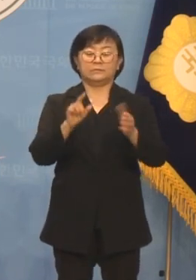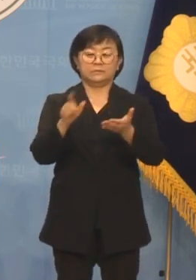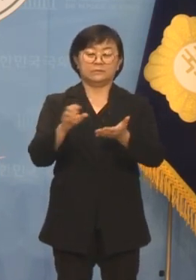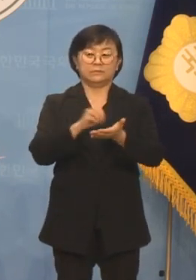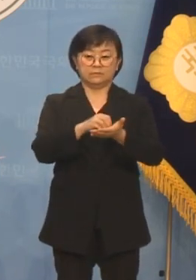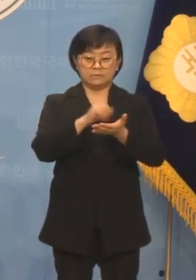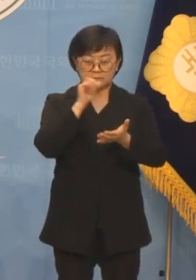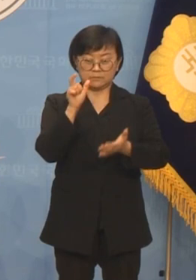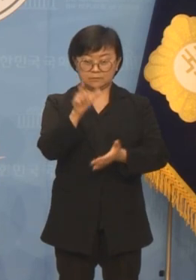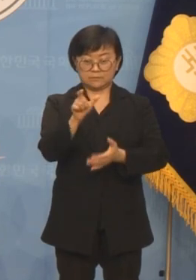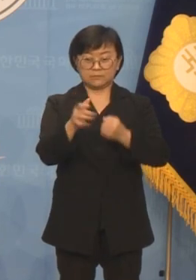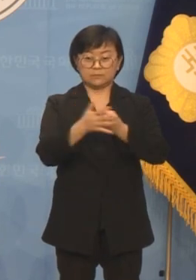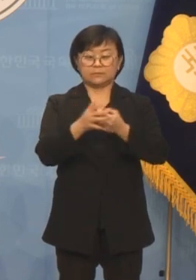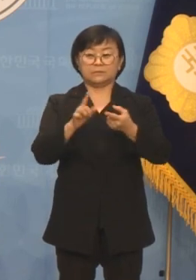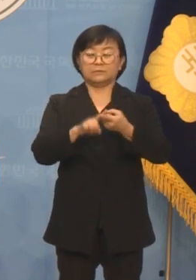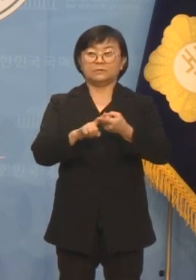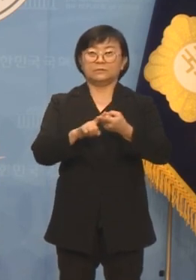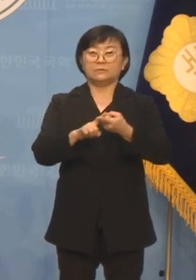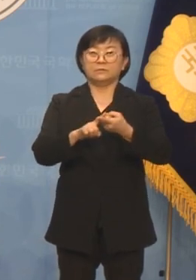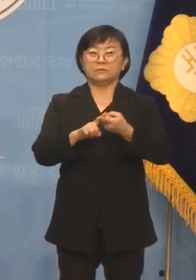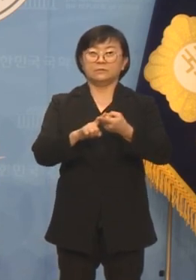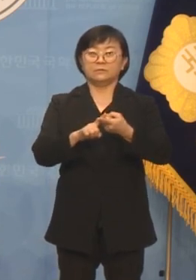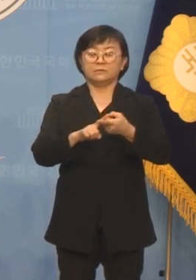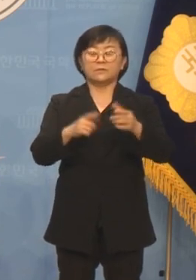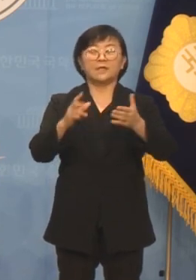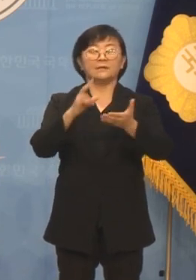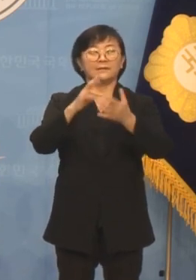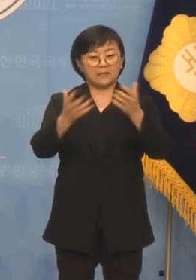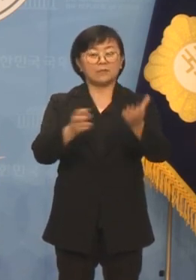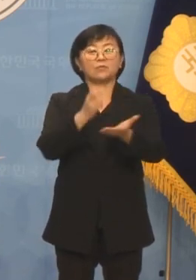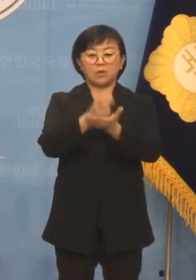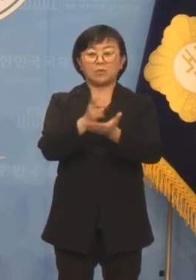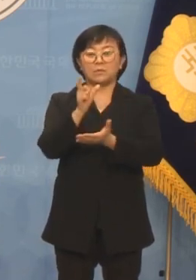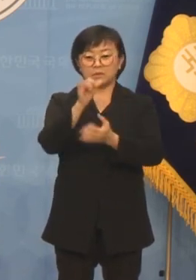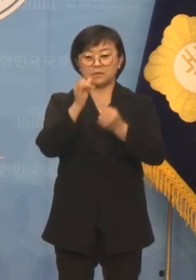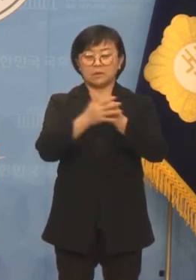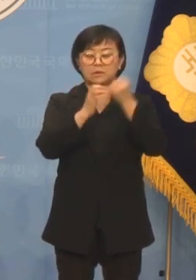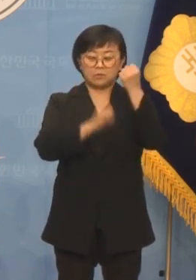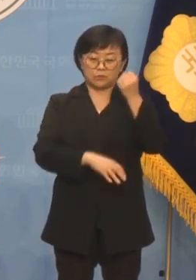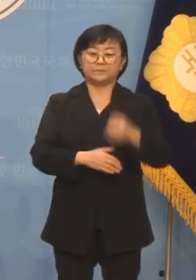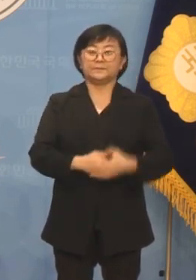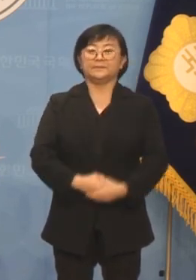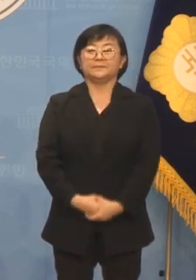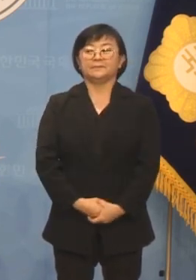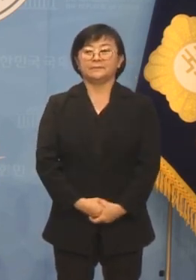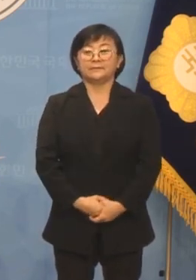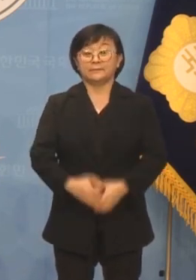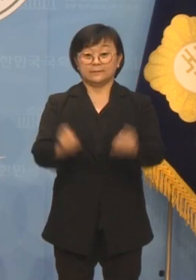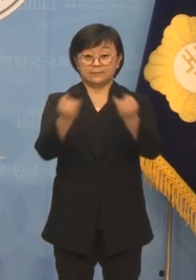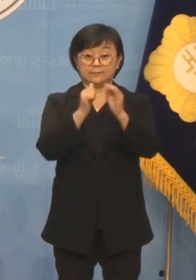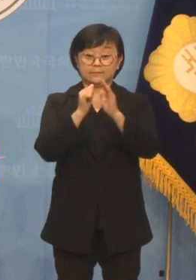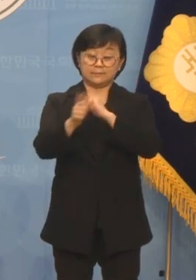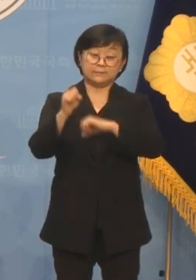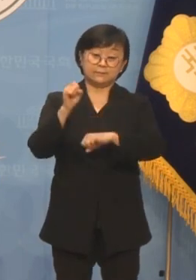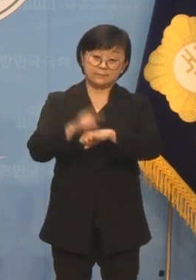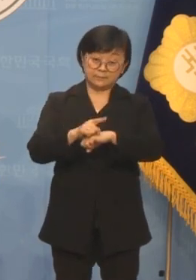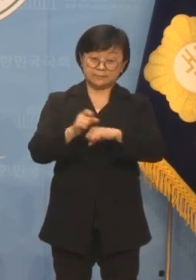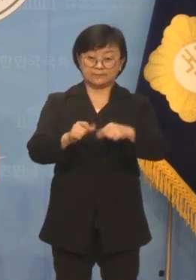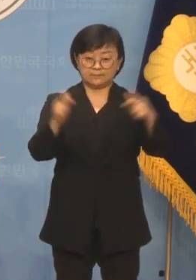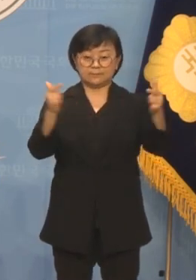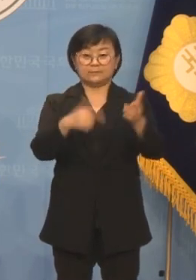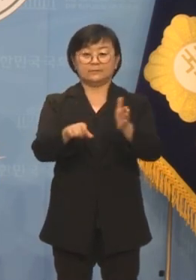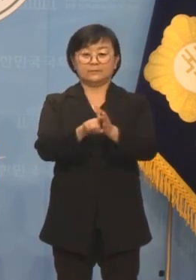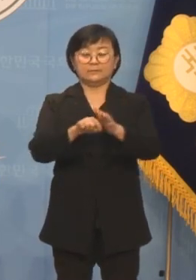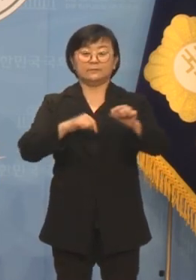명시하고 공직선거법이 권고하는 기본 중에 기본입니다. 여성 대표성 확대를